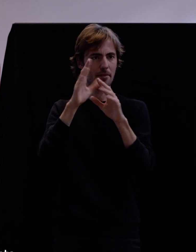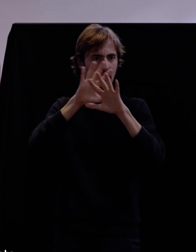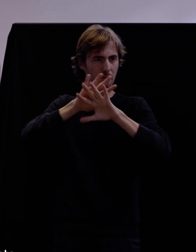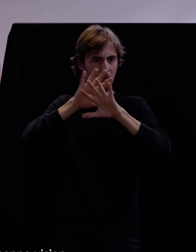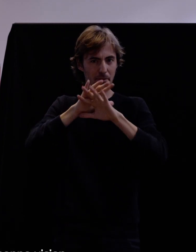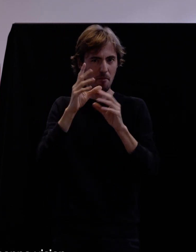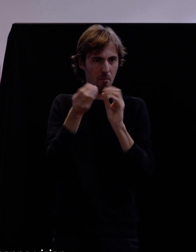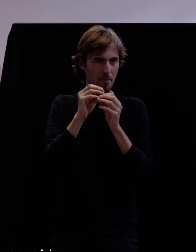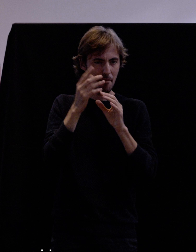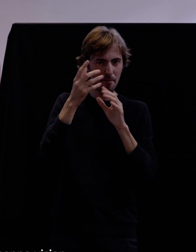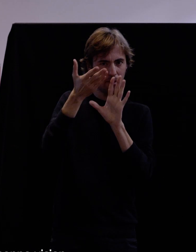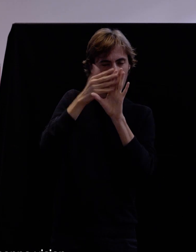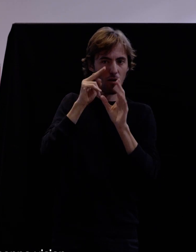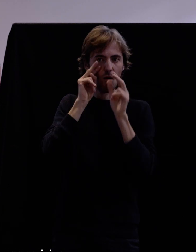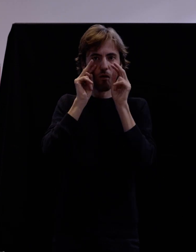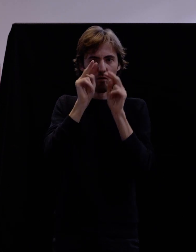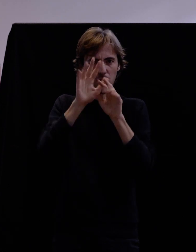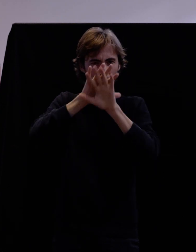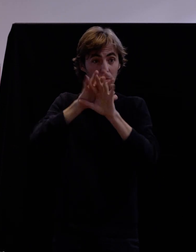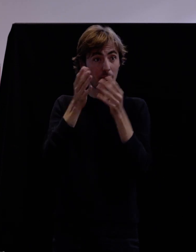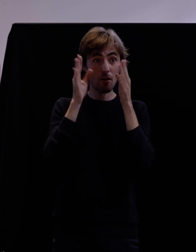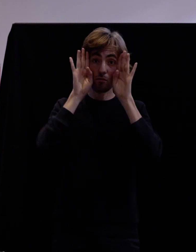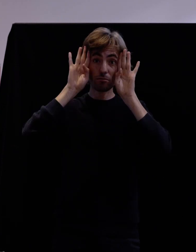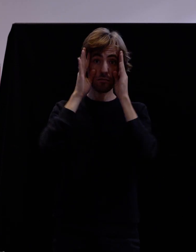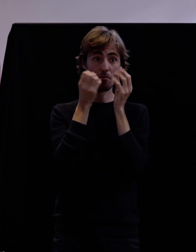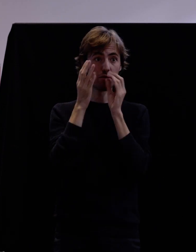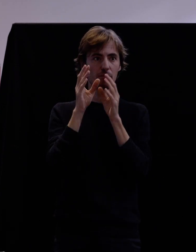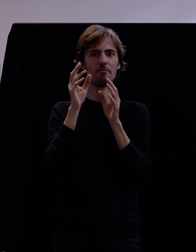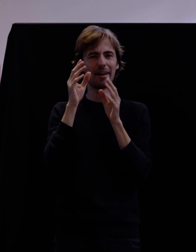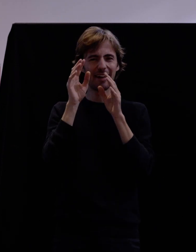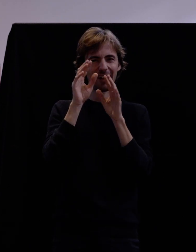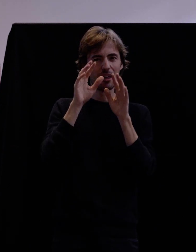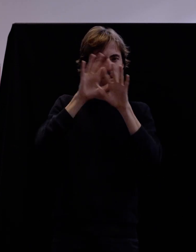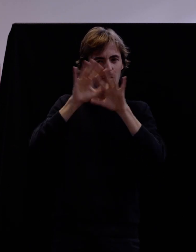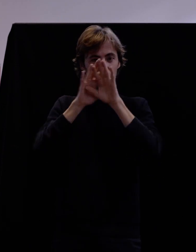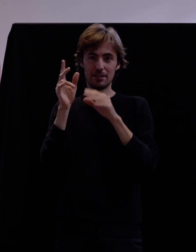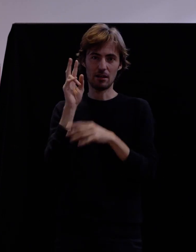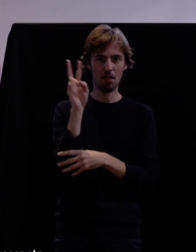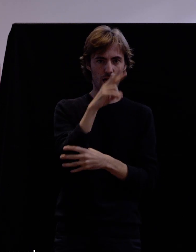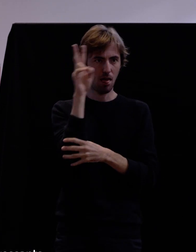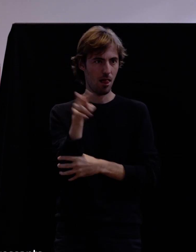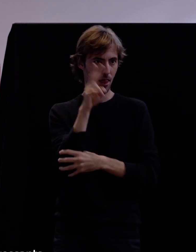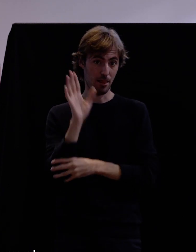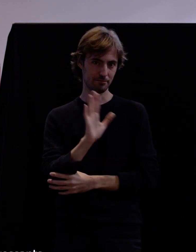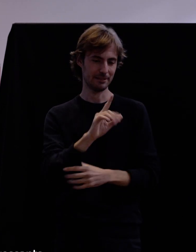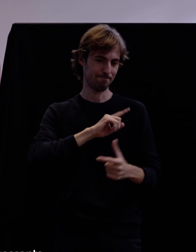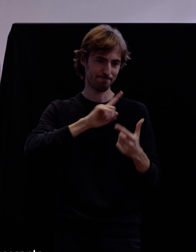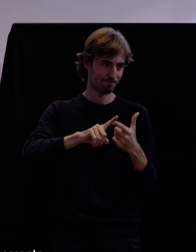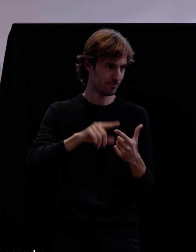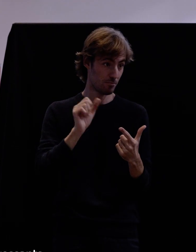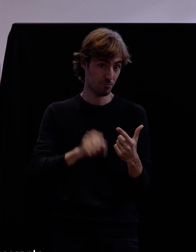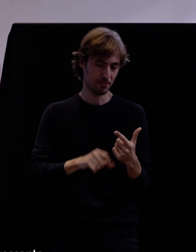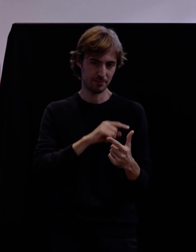de netteté, mais ils ont une bonne vision périphérique. Du coup, on les voit qui balayent comme ça. Enfin, plein d'éléments qui sont intéressants d'un point de